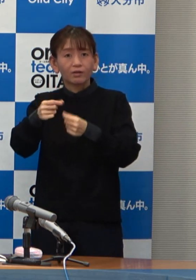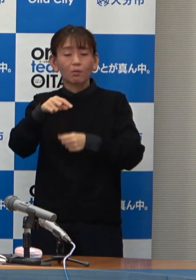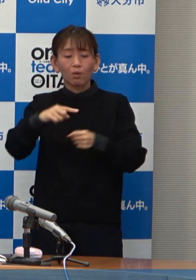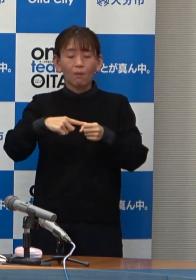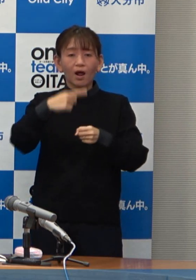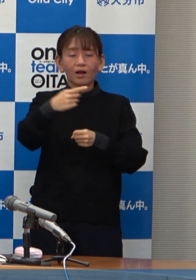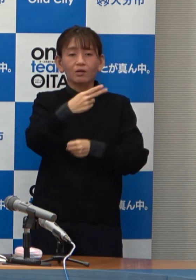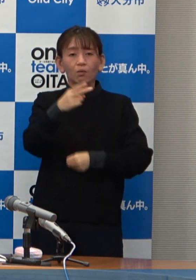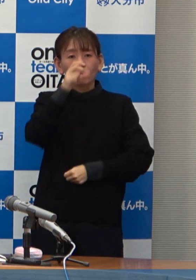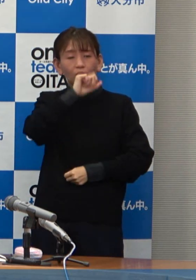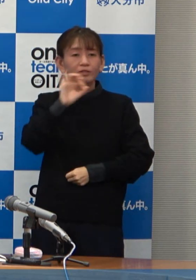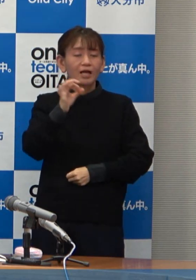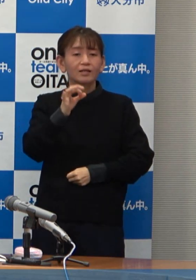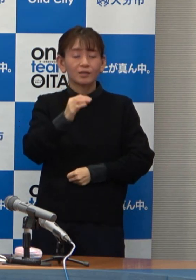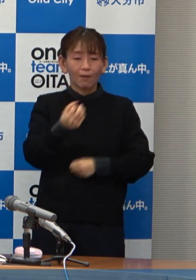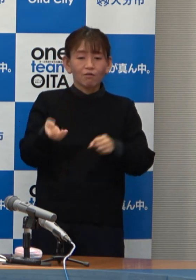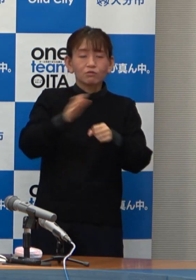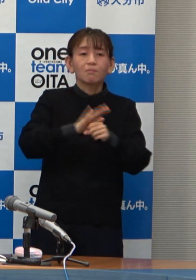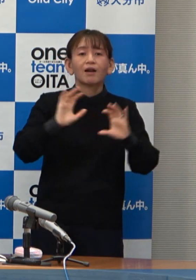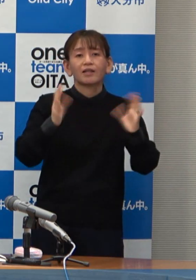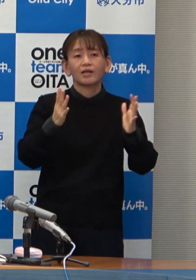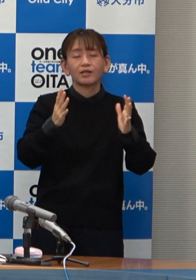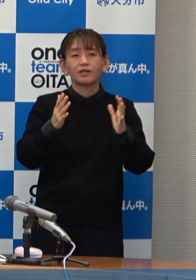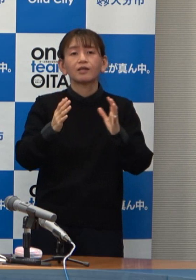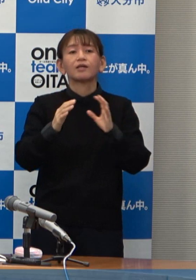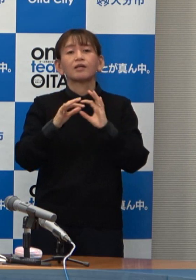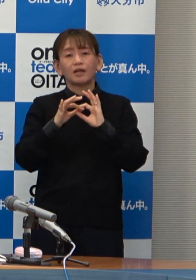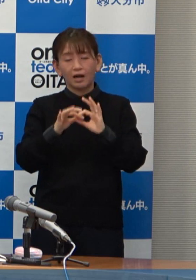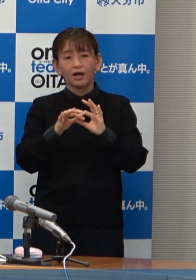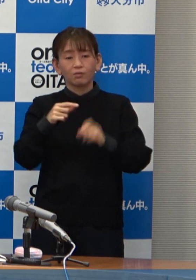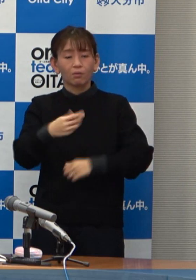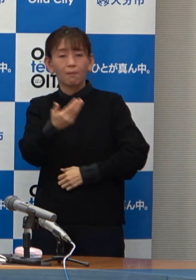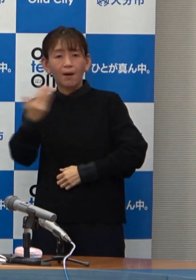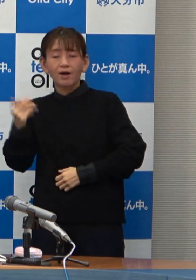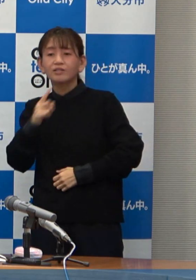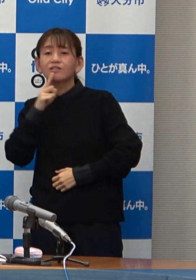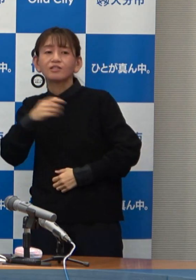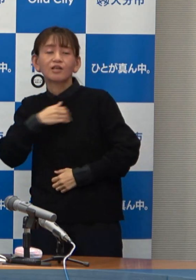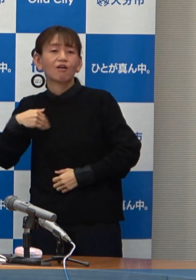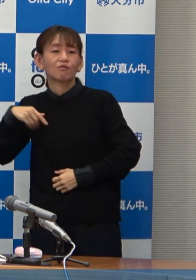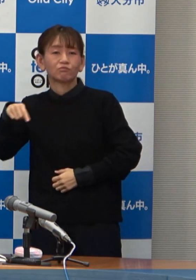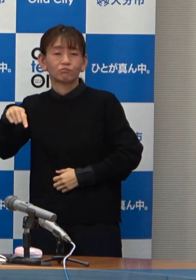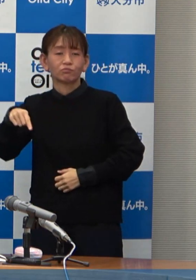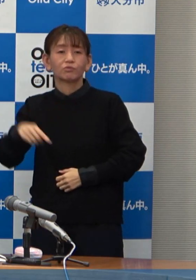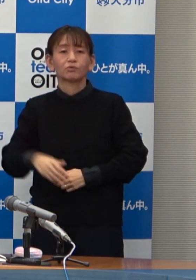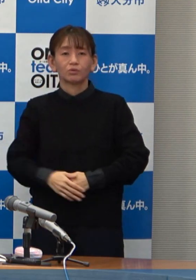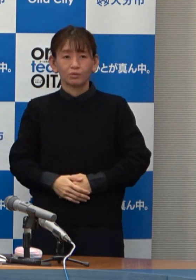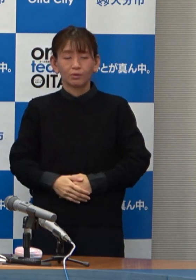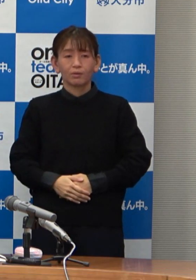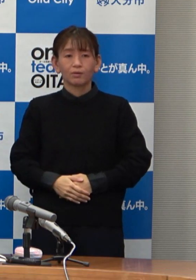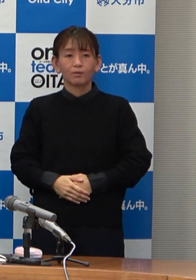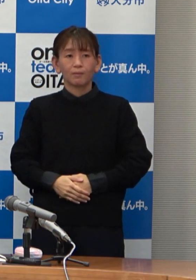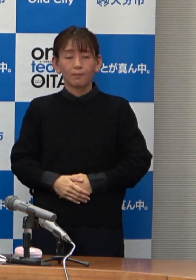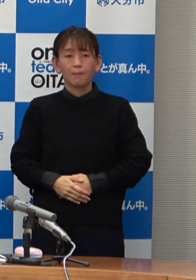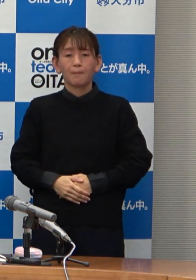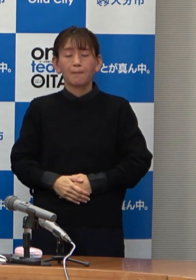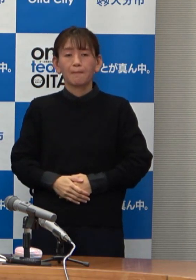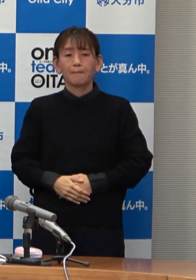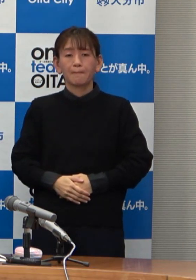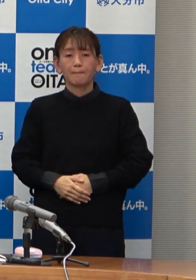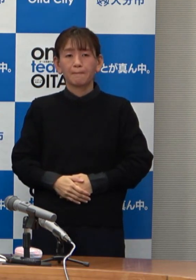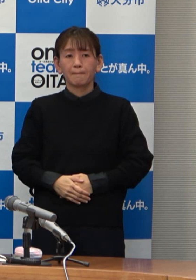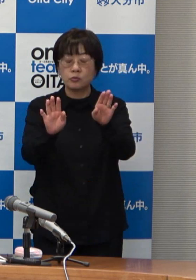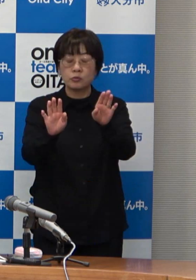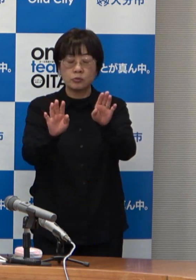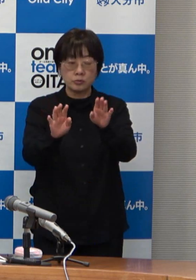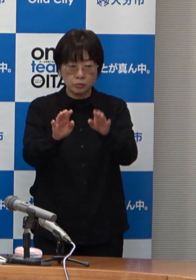ませんからなくなるということでそれよりも前に言えることだと思ってます例で1つの例ですけど